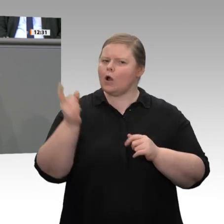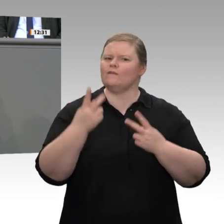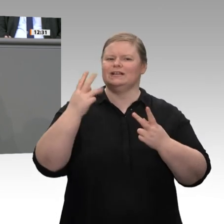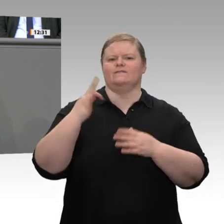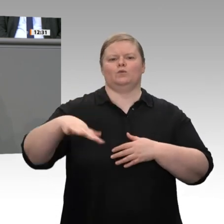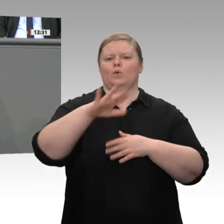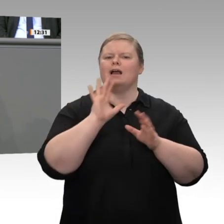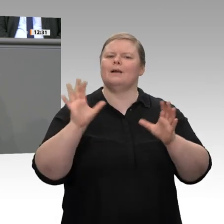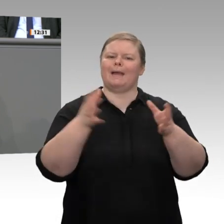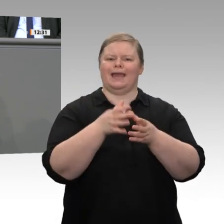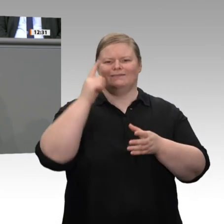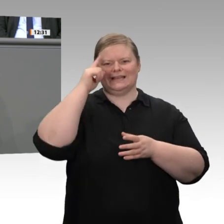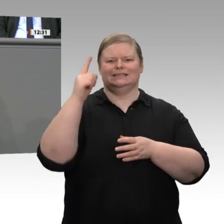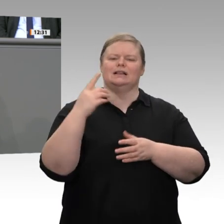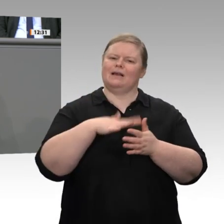vergessen und zu handeln.